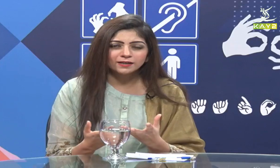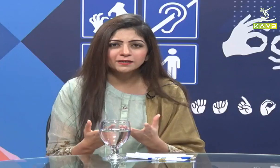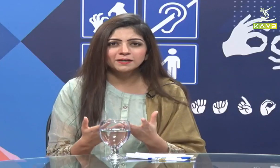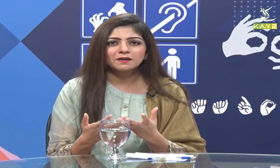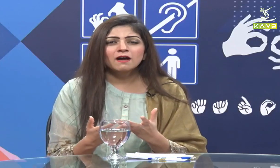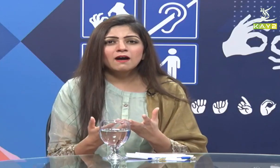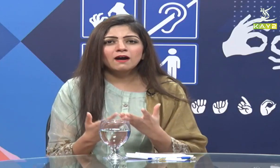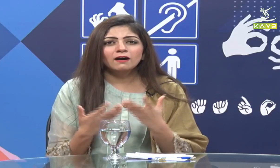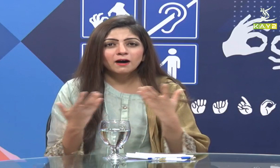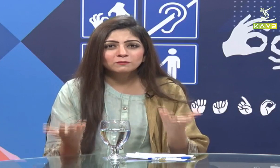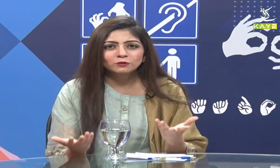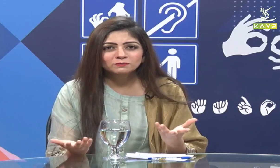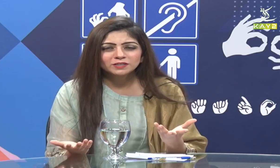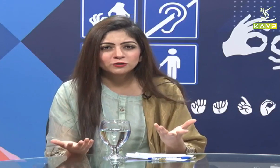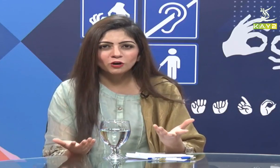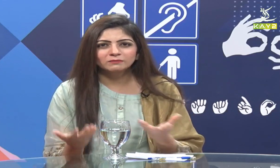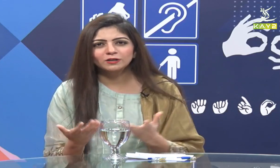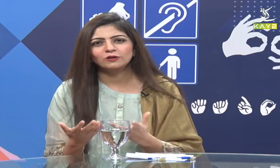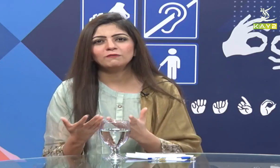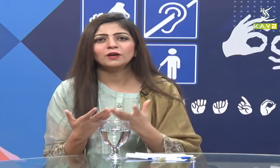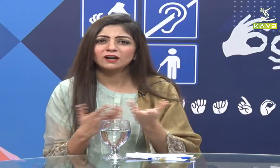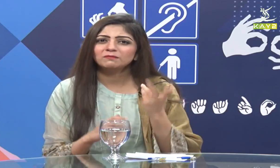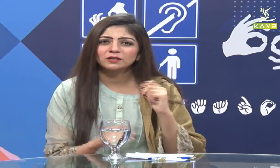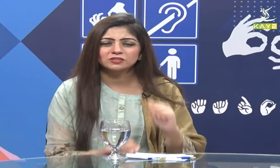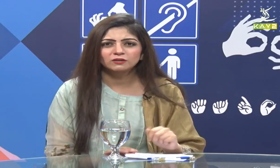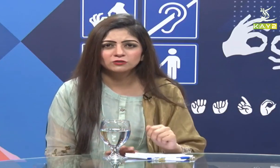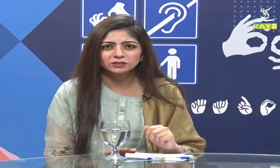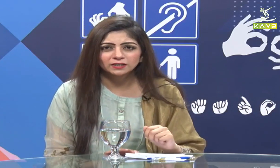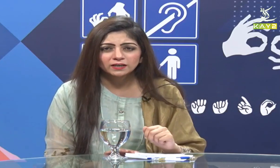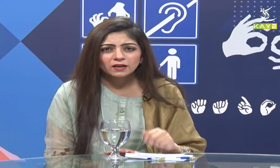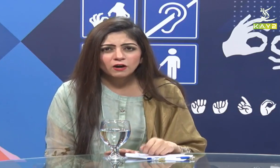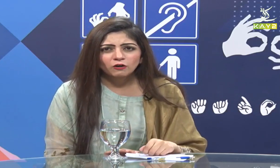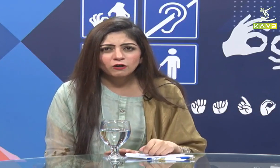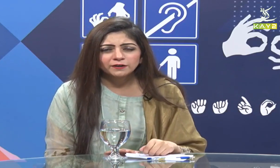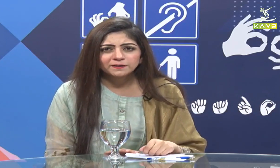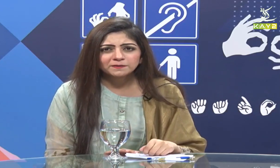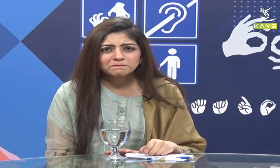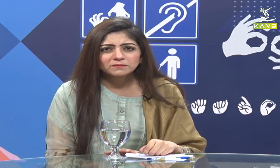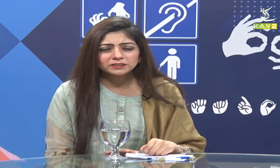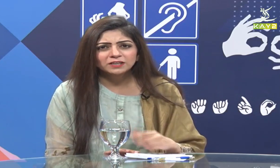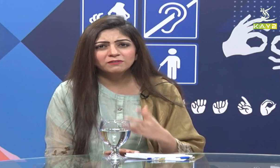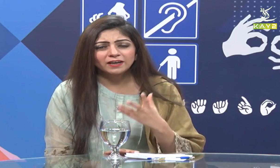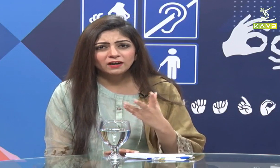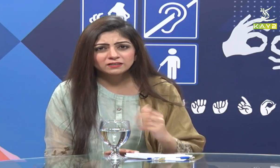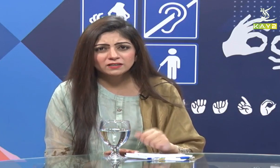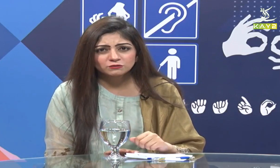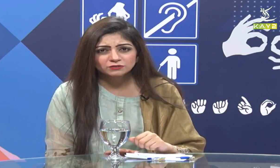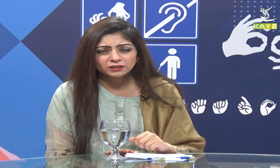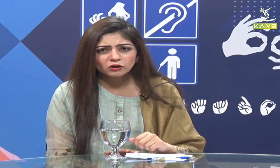कि हाँ, हम खुद भी जो नॉर्मल लोग हैं वो हैरान परेशान हो जाते हैं। और ये फ़ाइन आर्ट्स का स्टूडेंट है और